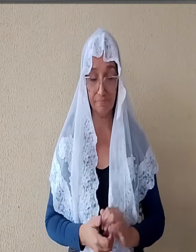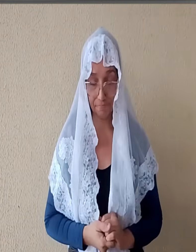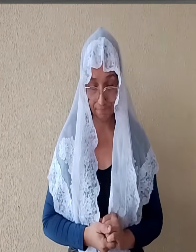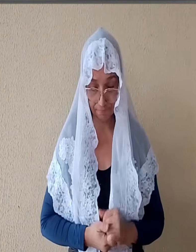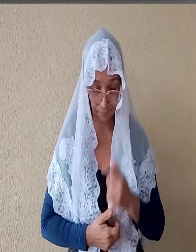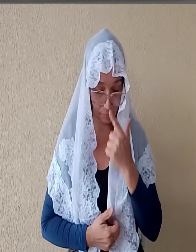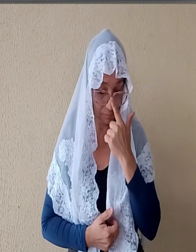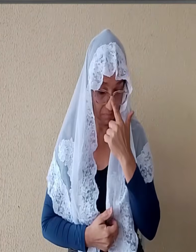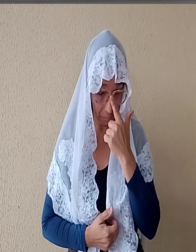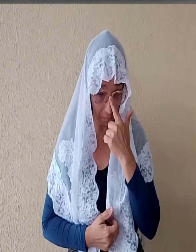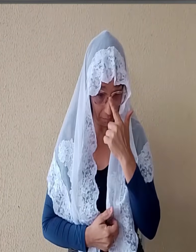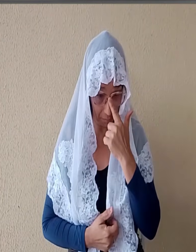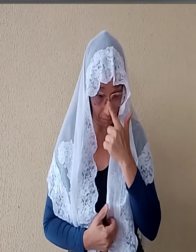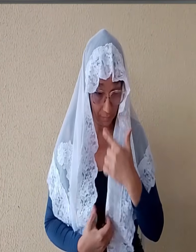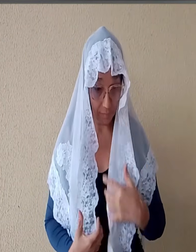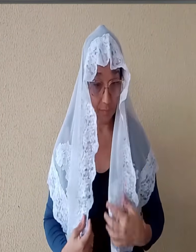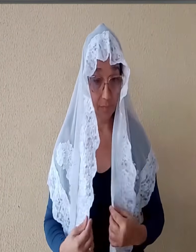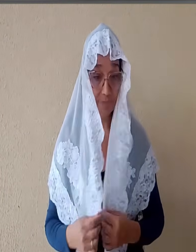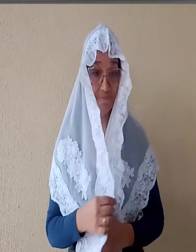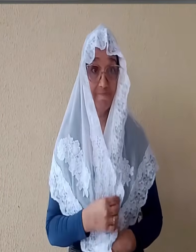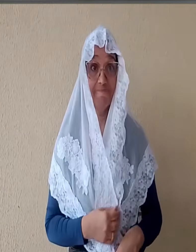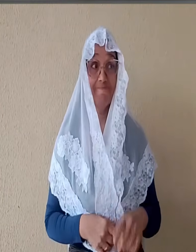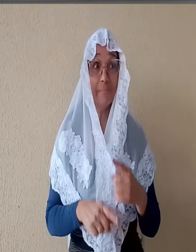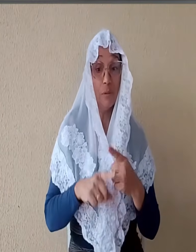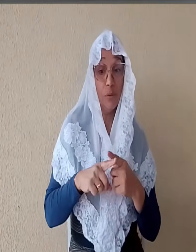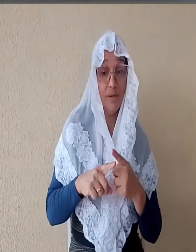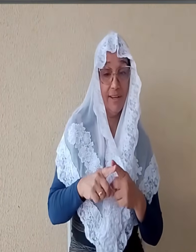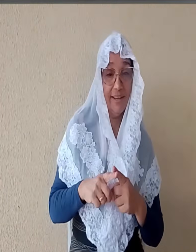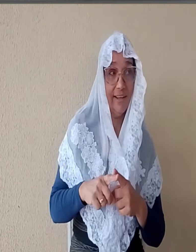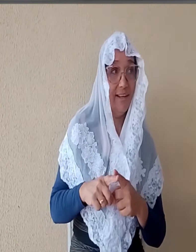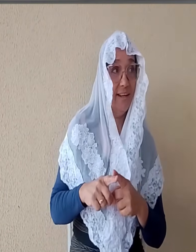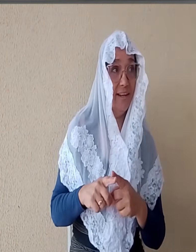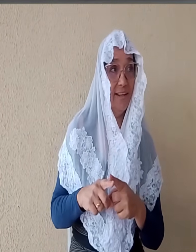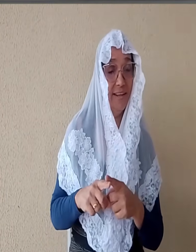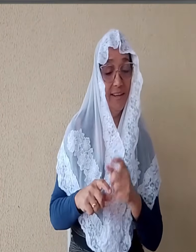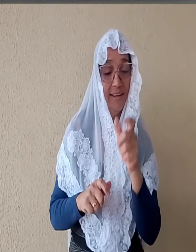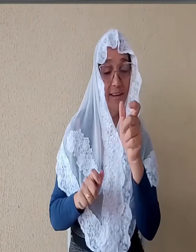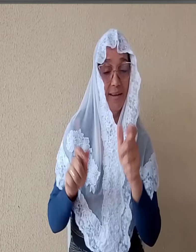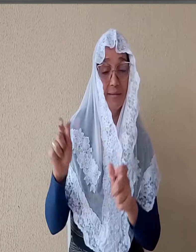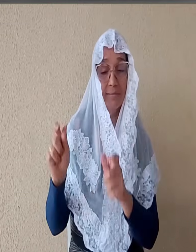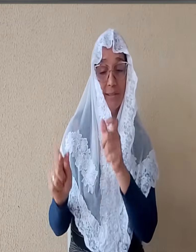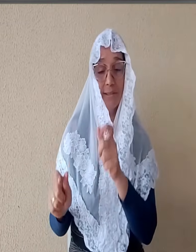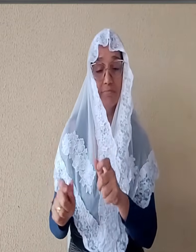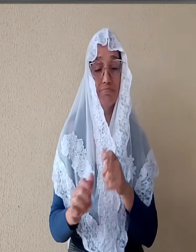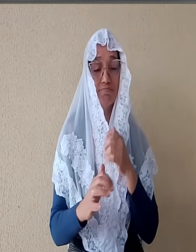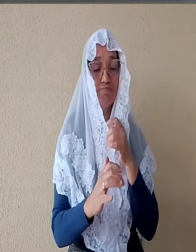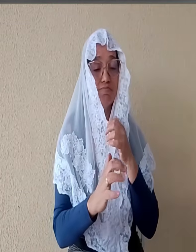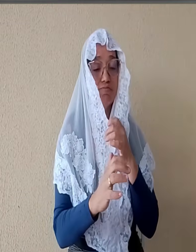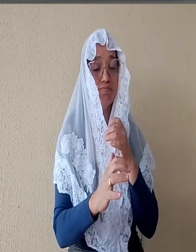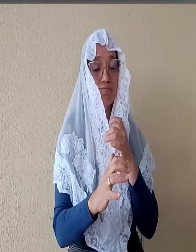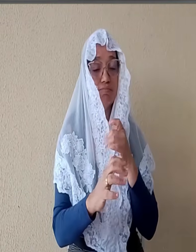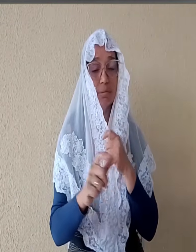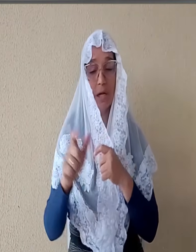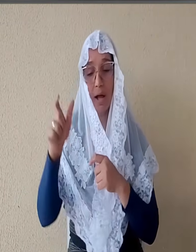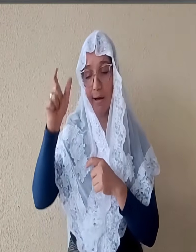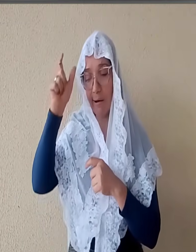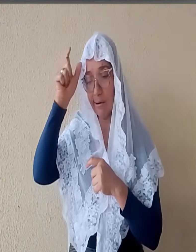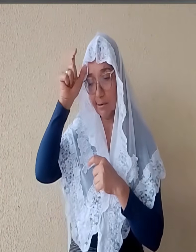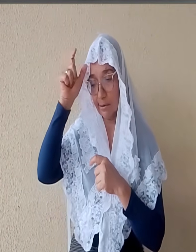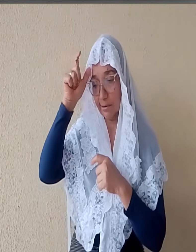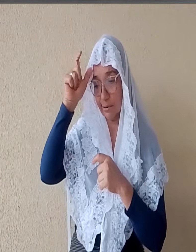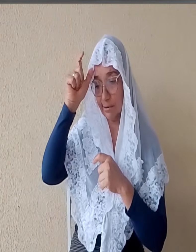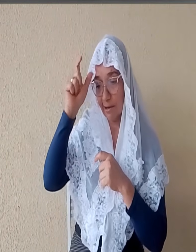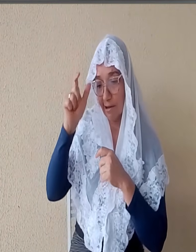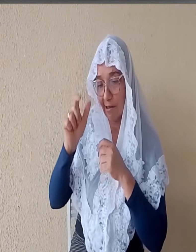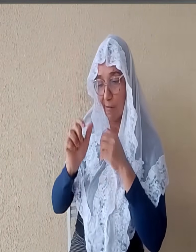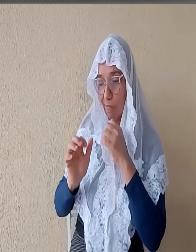demônios, Senhor. Glória a Enquanto, Senhor, aleluia, o som desse instrumento sai, Senhor,